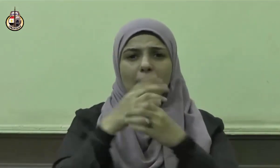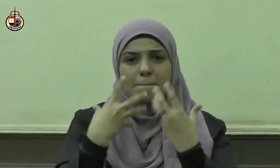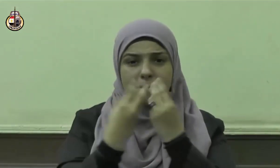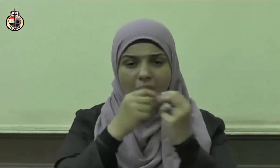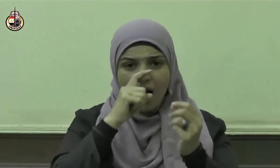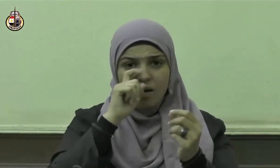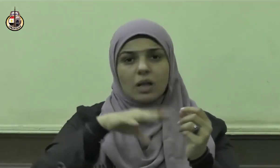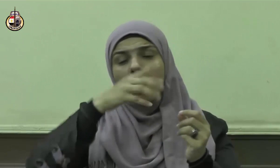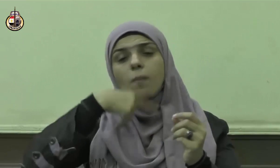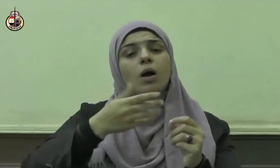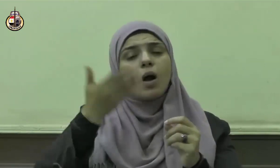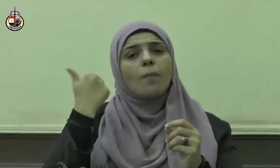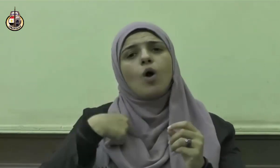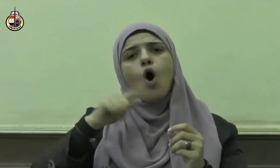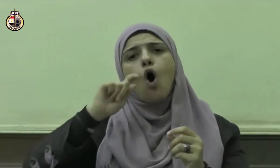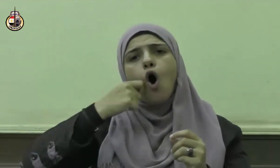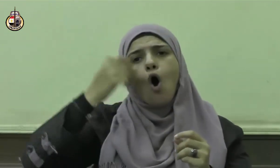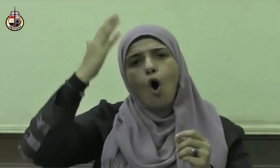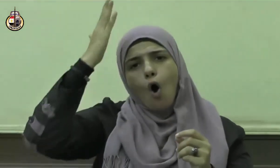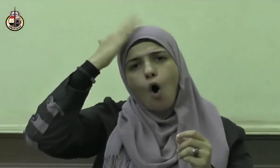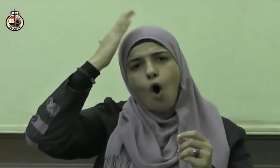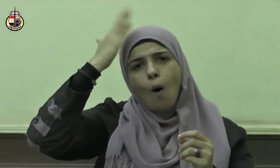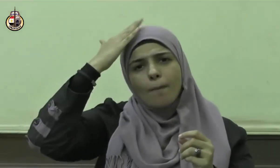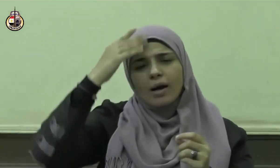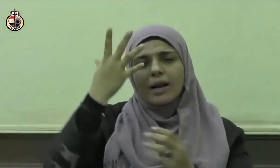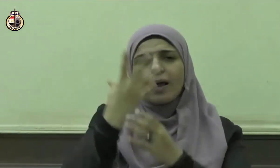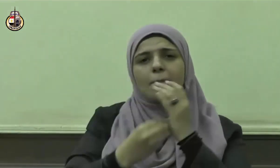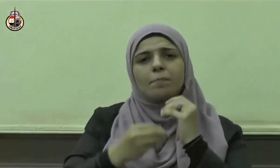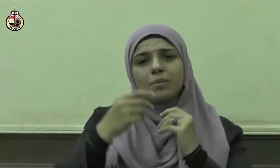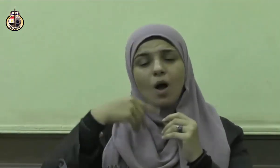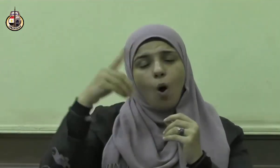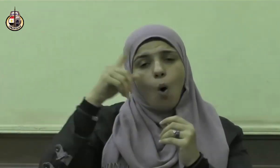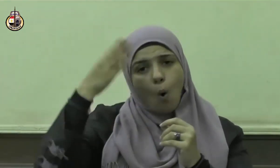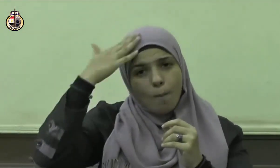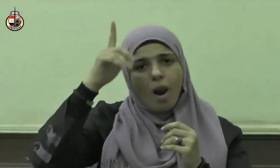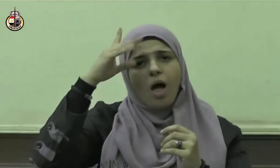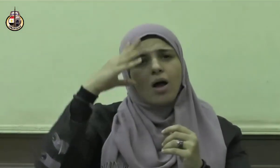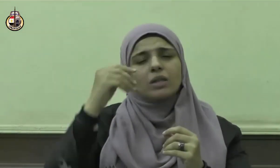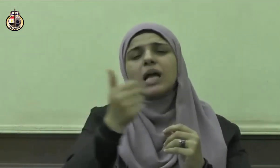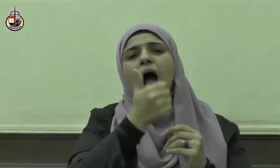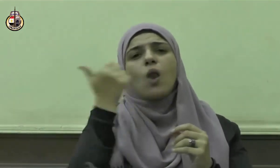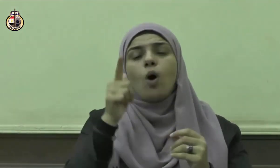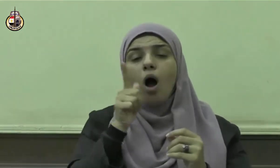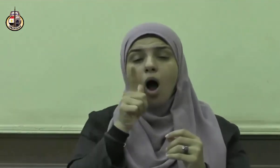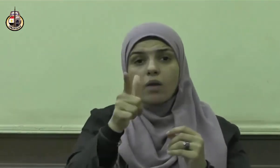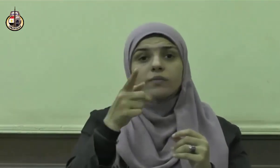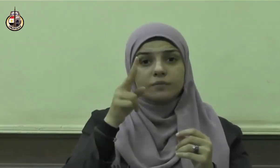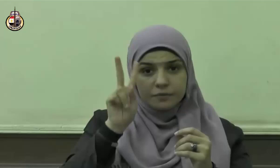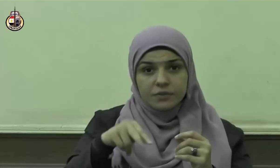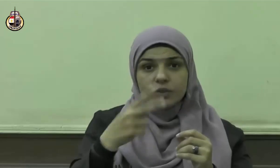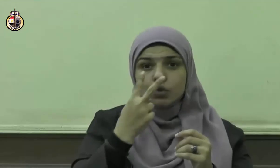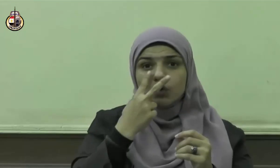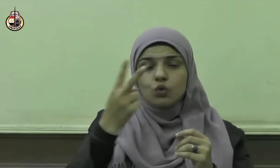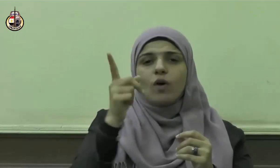من سيدنا عمر بن الخطاب رضي الله عنه حين رآه عيينة بن حصن